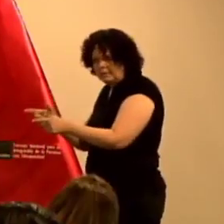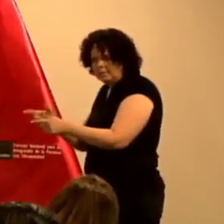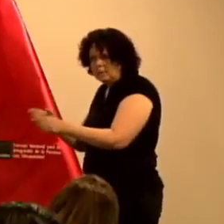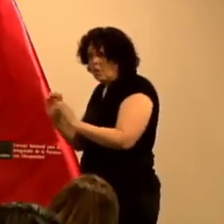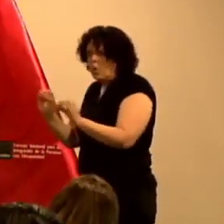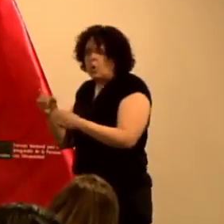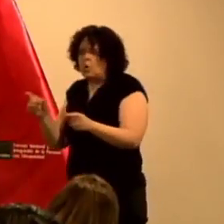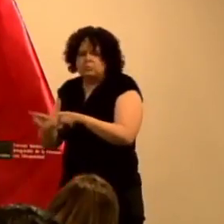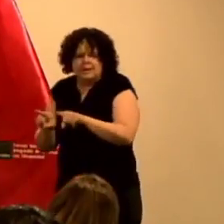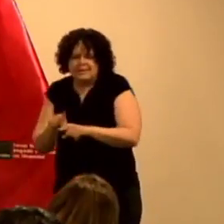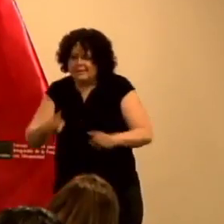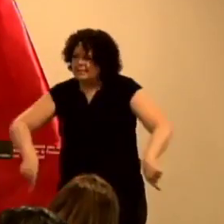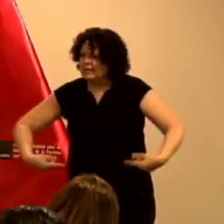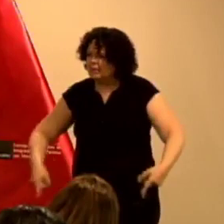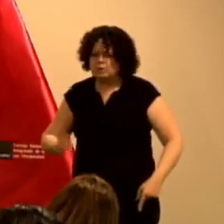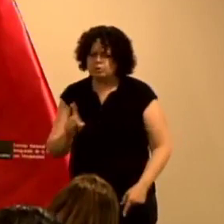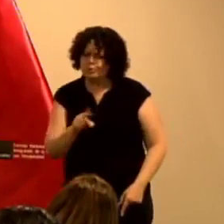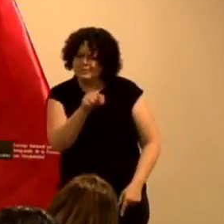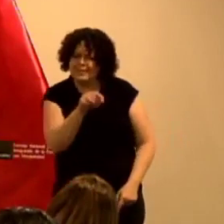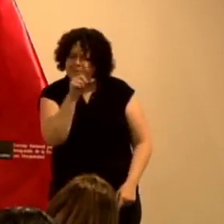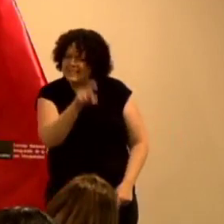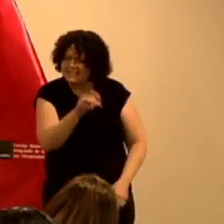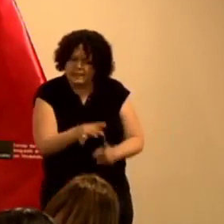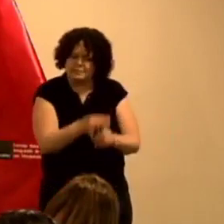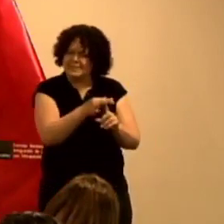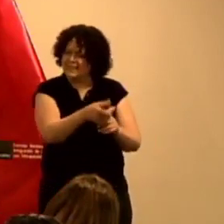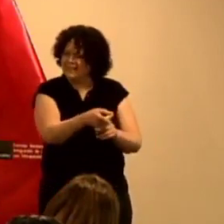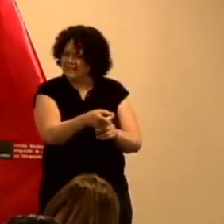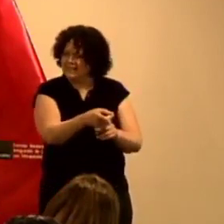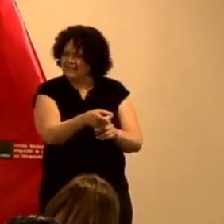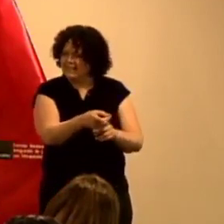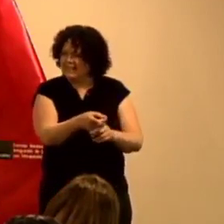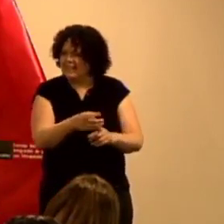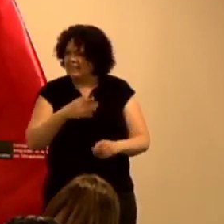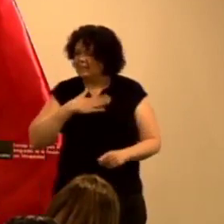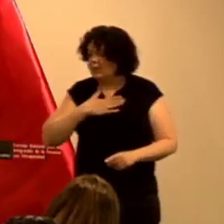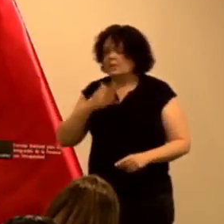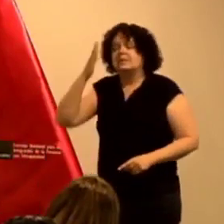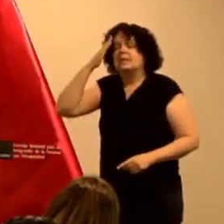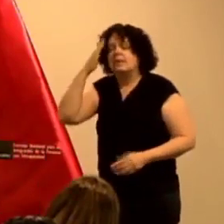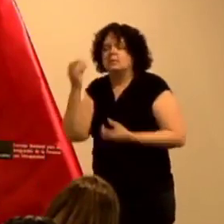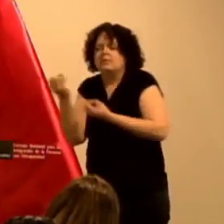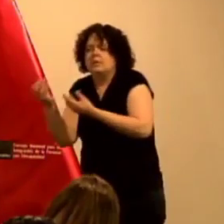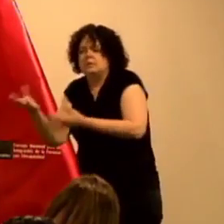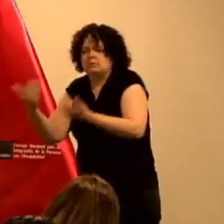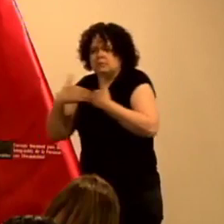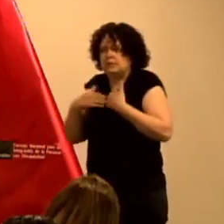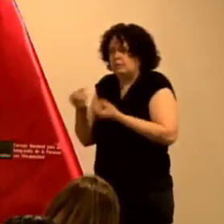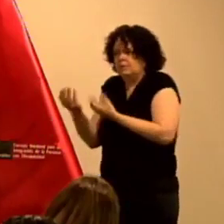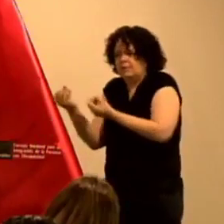es que es importante que los datos y las evidencias sean punto clave para la implementación de las políticas públicas.